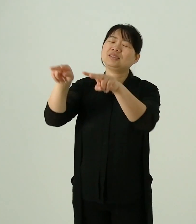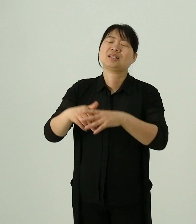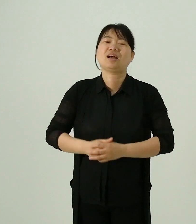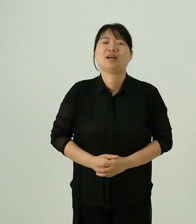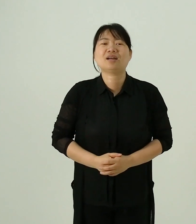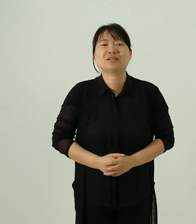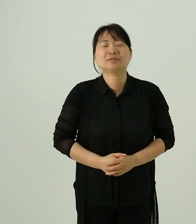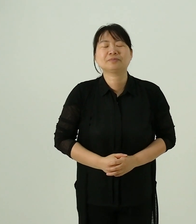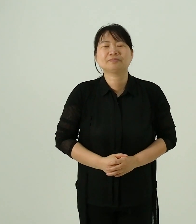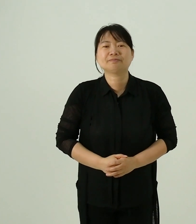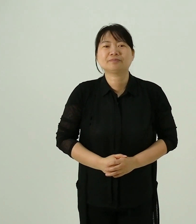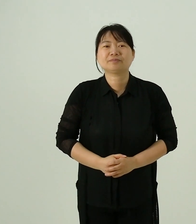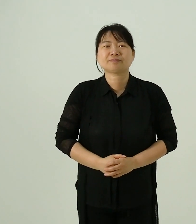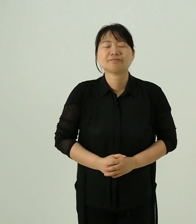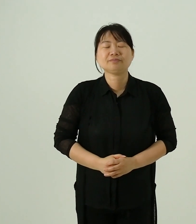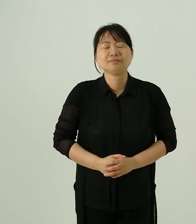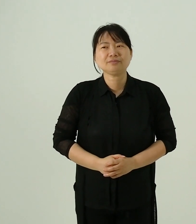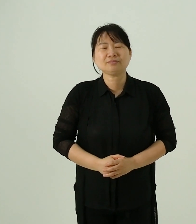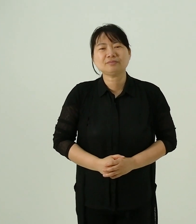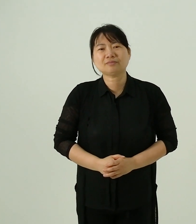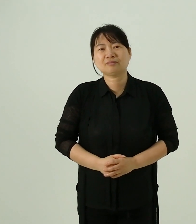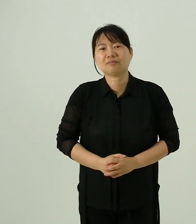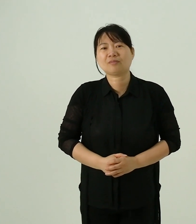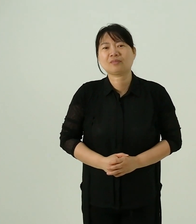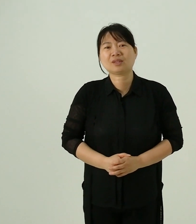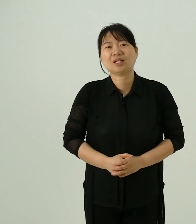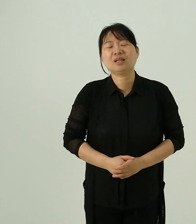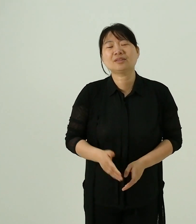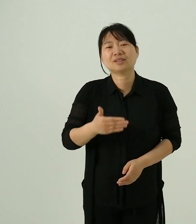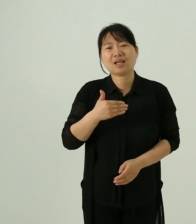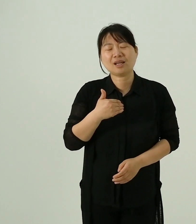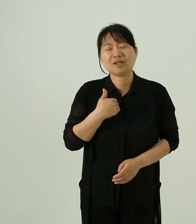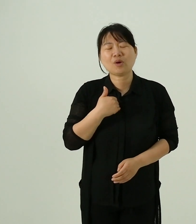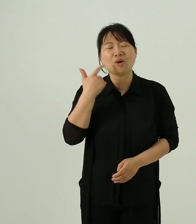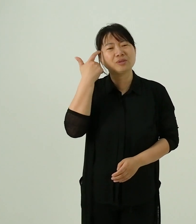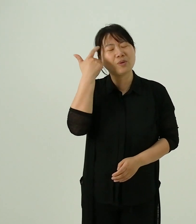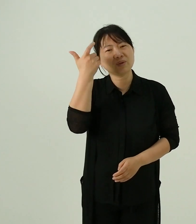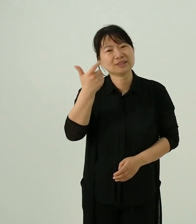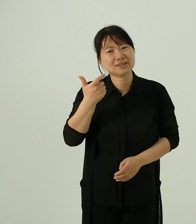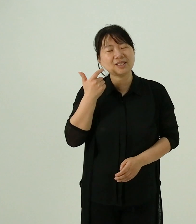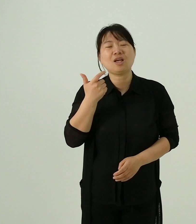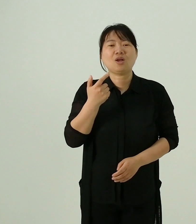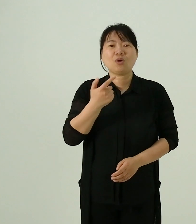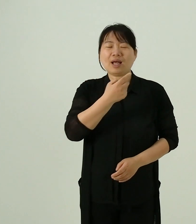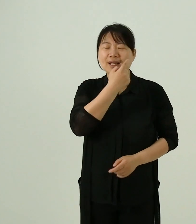한번 내 영혼이 확정되고 확정되어 싸우니